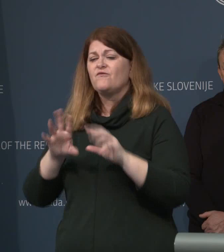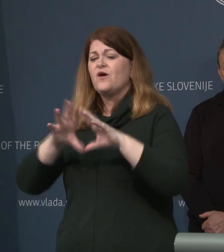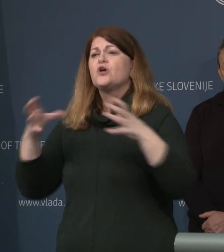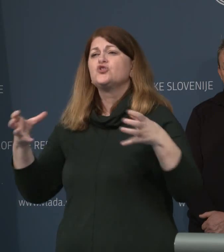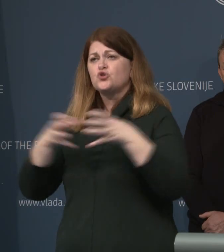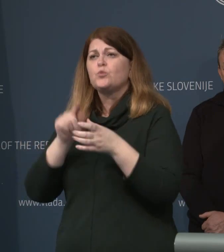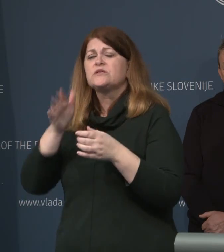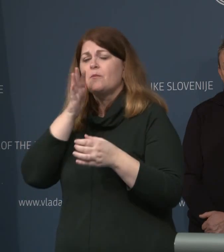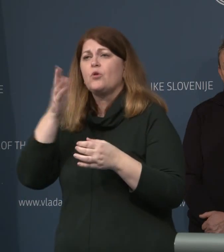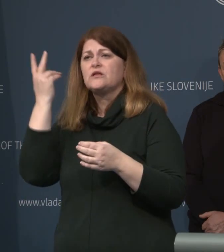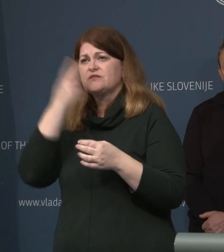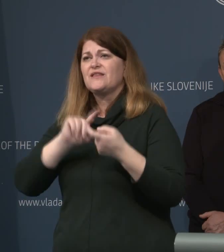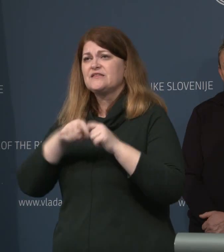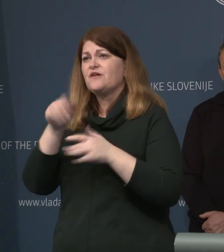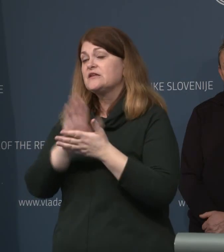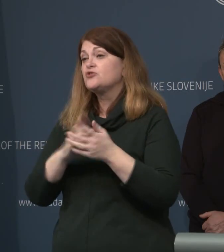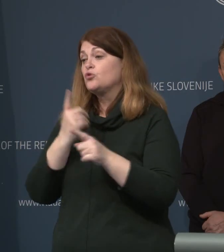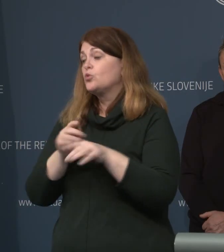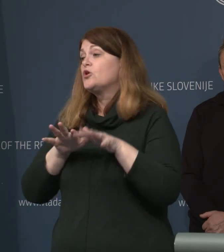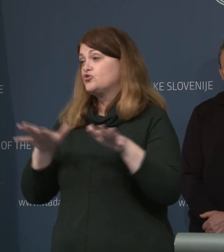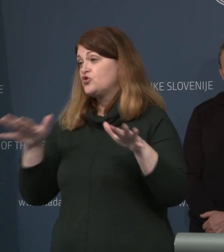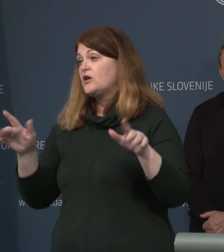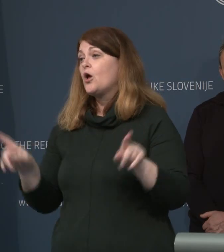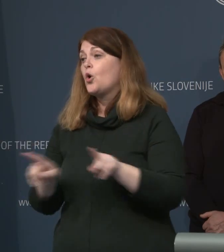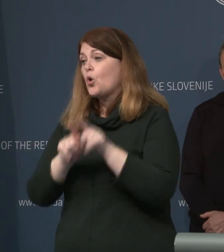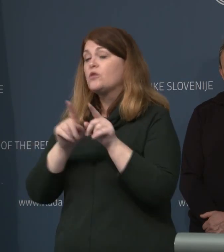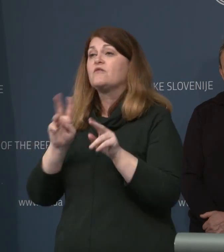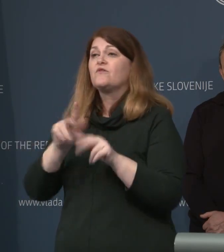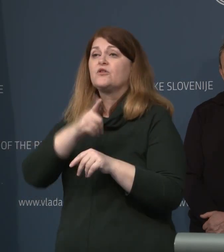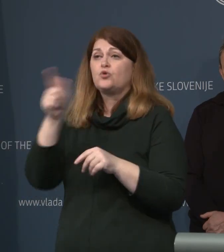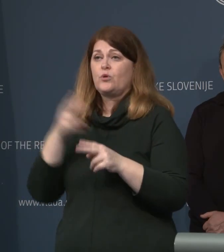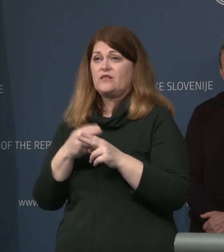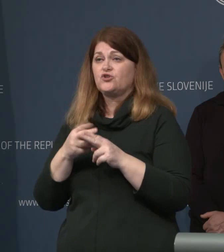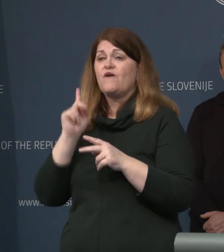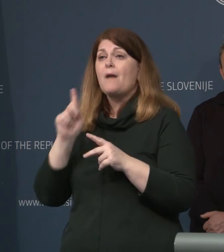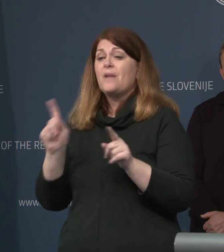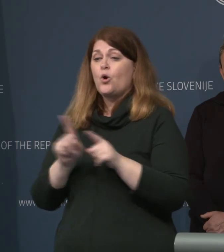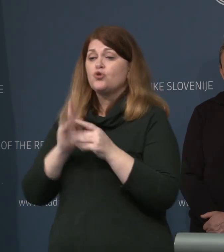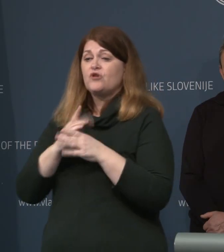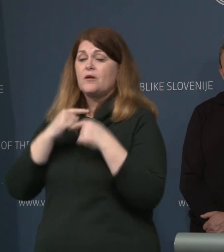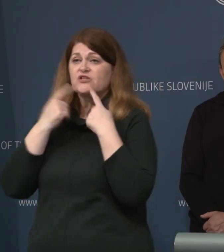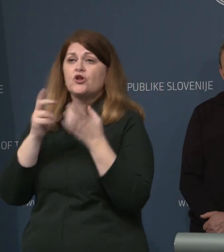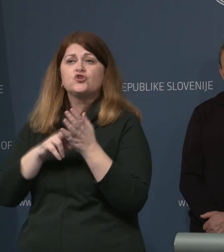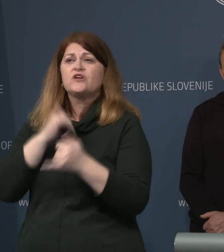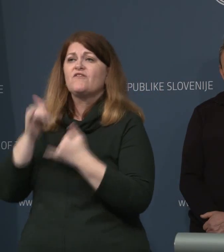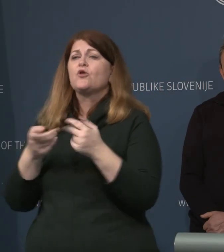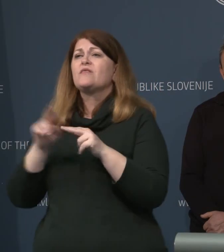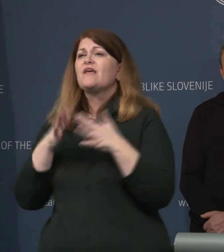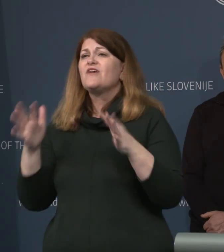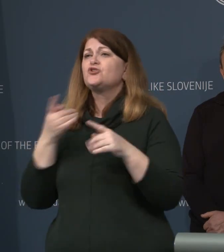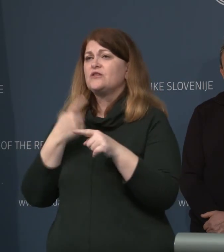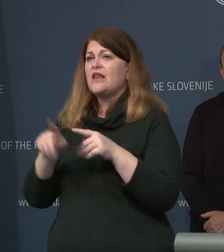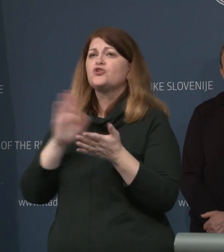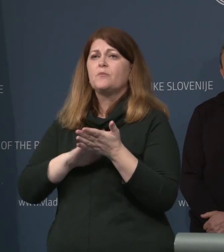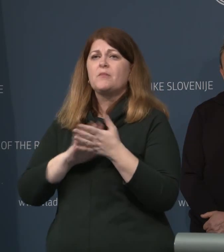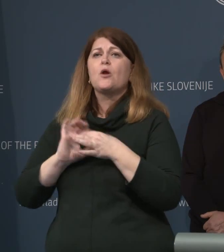skupnosti se bodo seveda stvari začele tudi širiti, kot so se začele v drugi državi, ampak kot rečeno, še vedno je največji delež